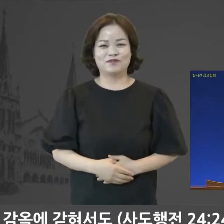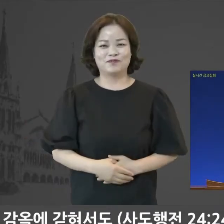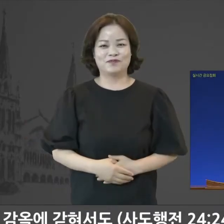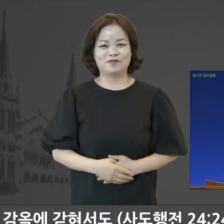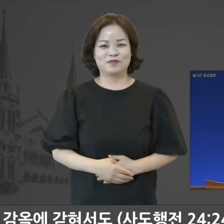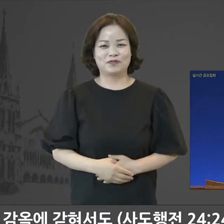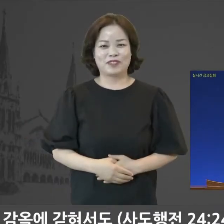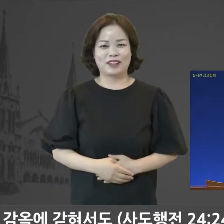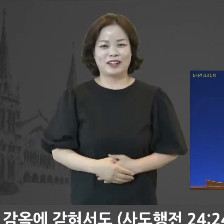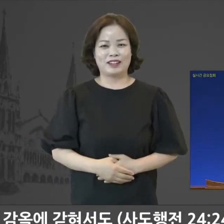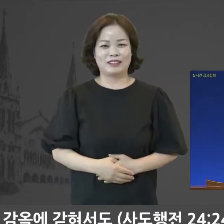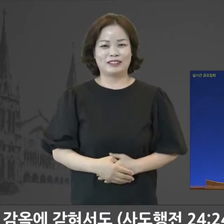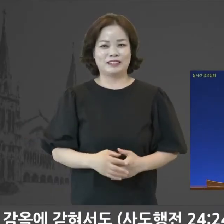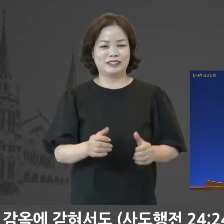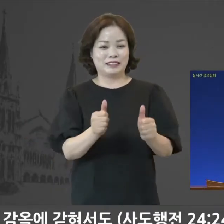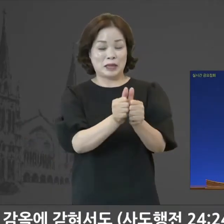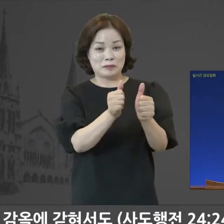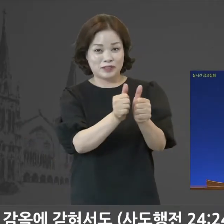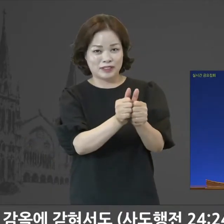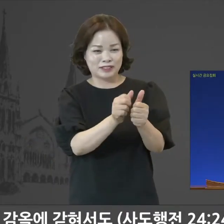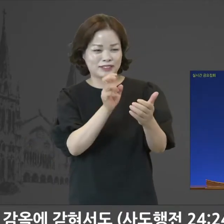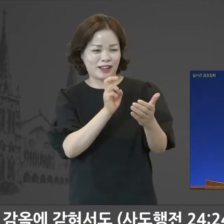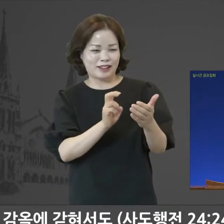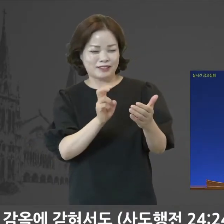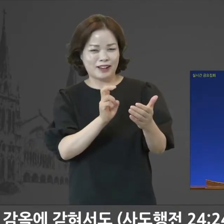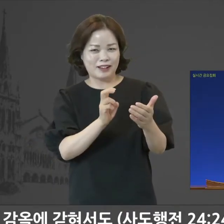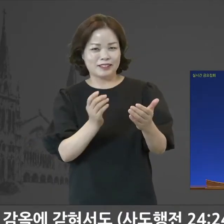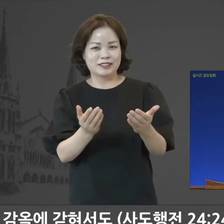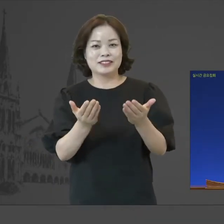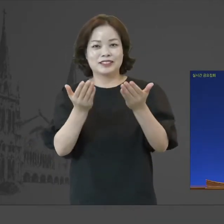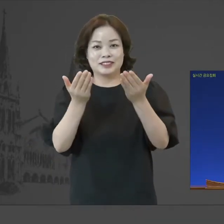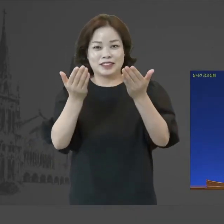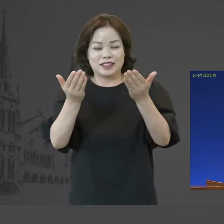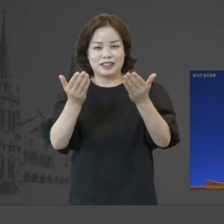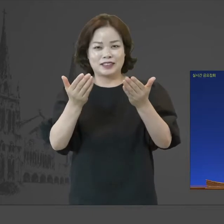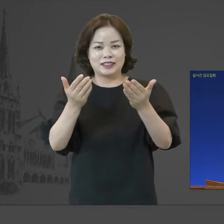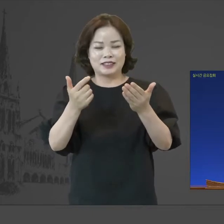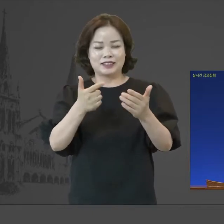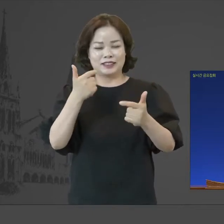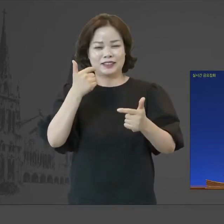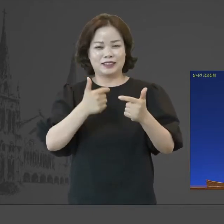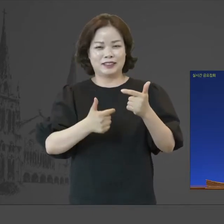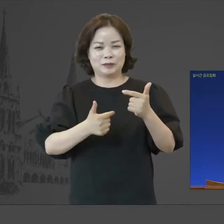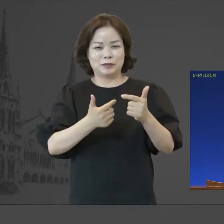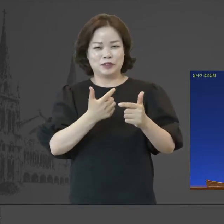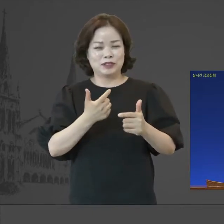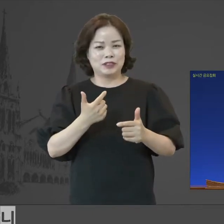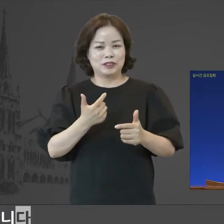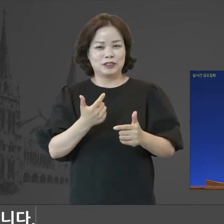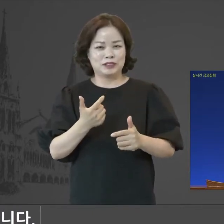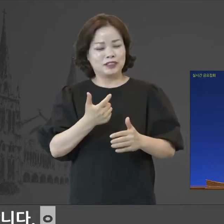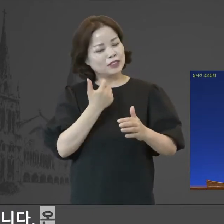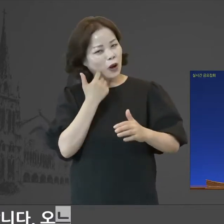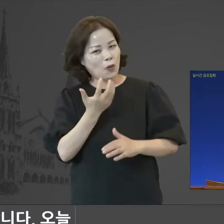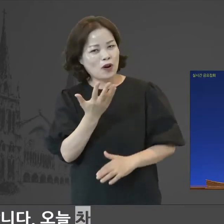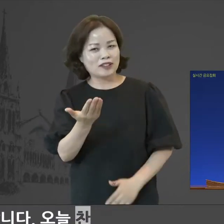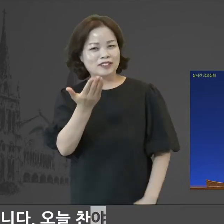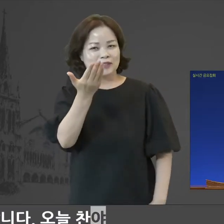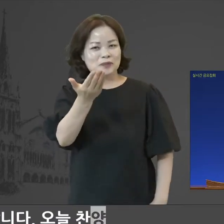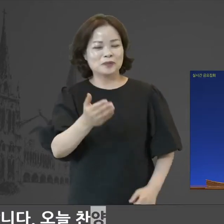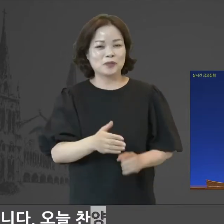베이스 테너 남성 찬양이 하나님께 깊은 영광을 돌려드렸는데 감사를